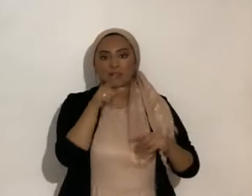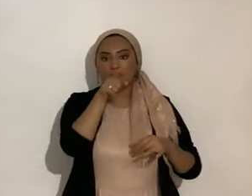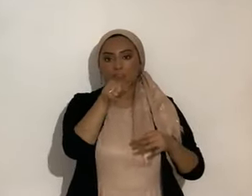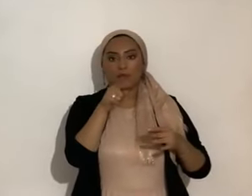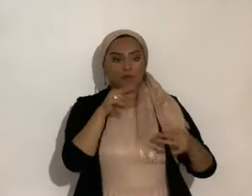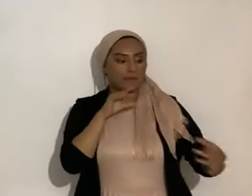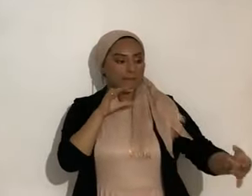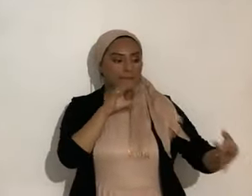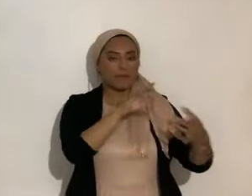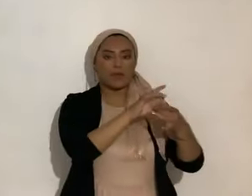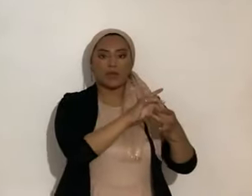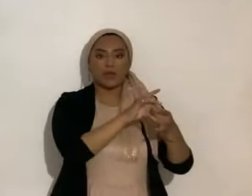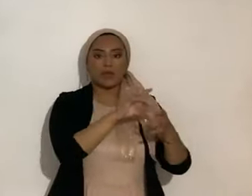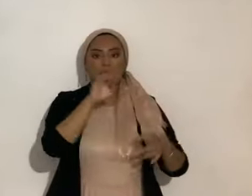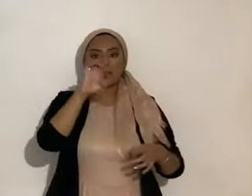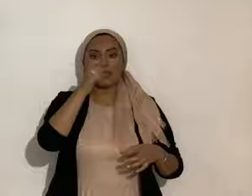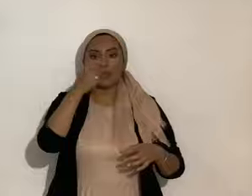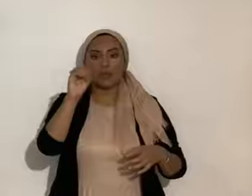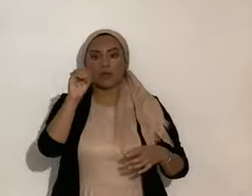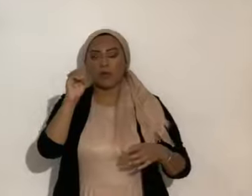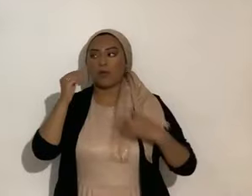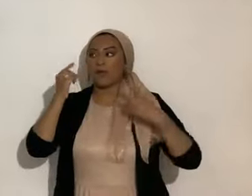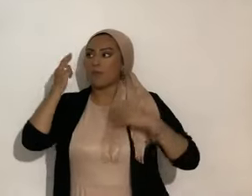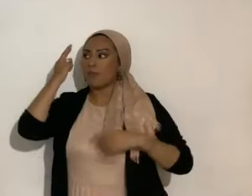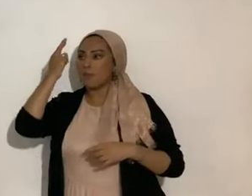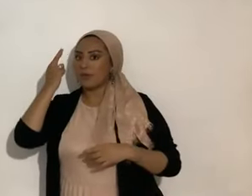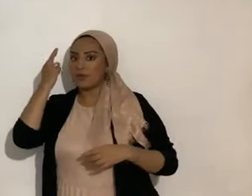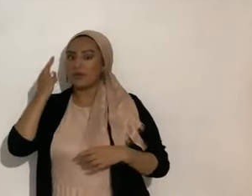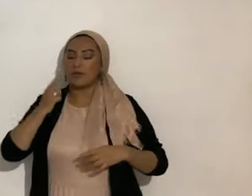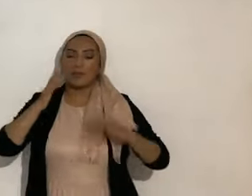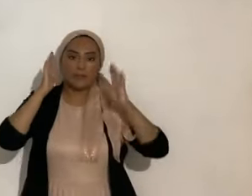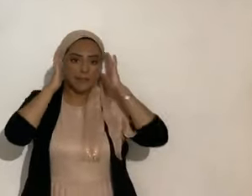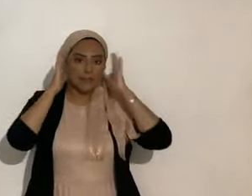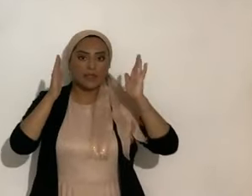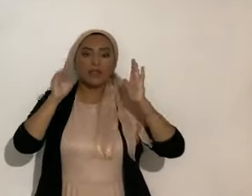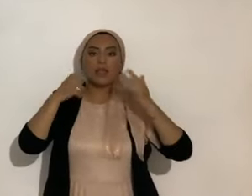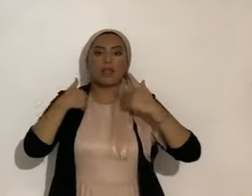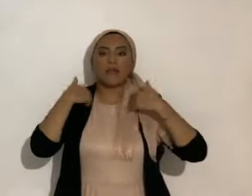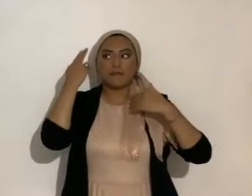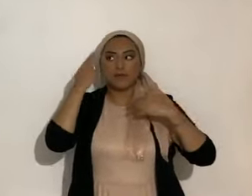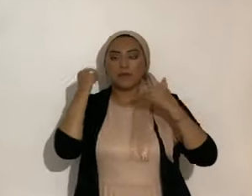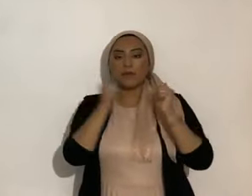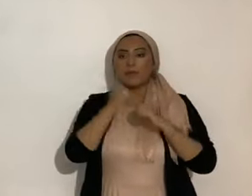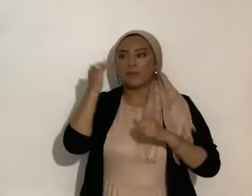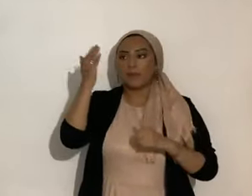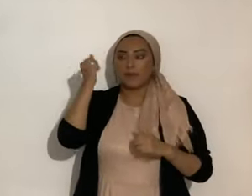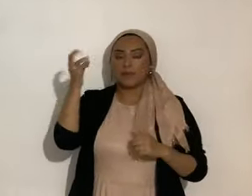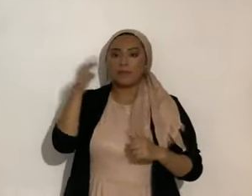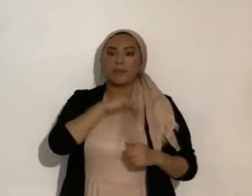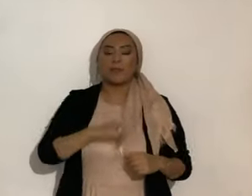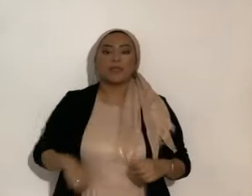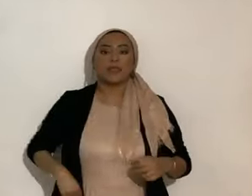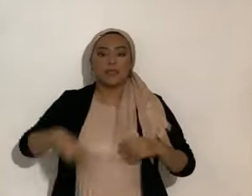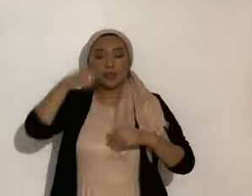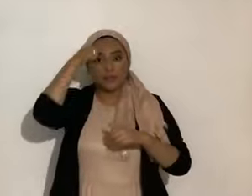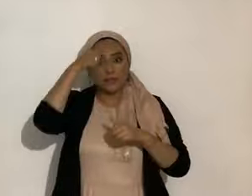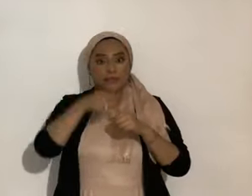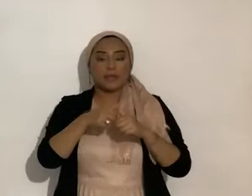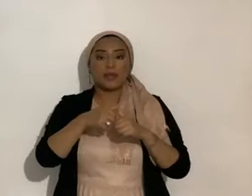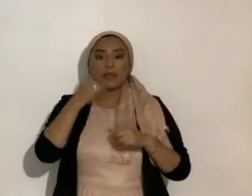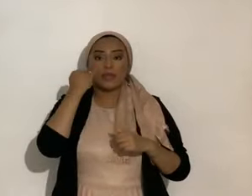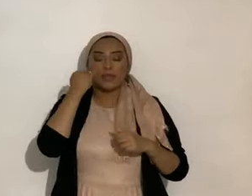hicieras. Ego y razón, razón y ego. Estemos en razón, estemos en Yahshua Mashiach. Recuerda, si no cada uno